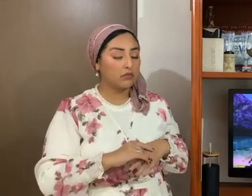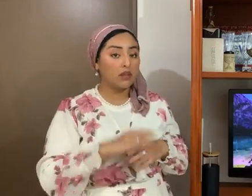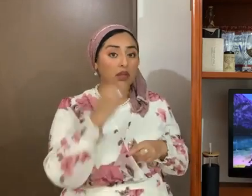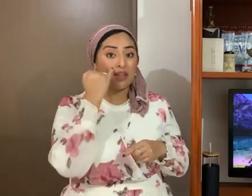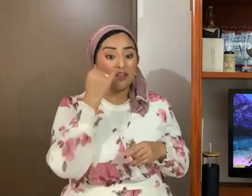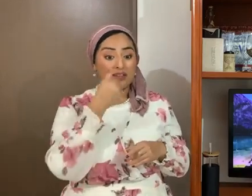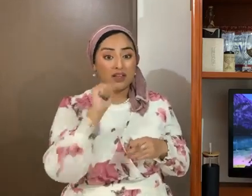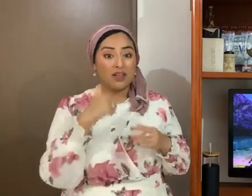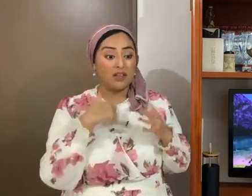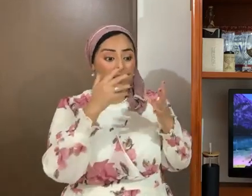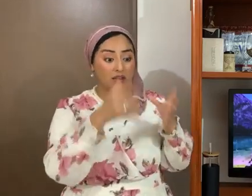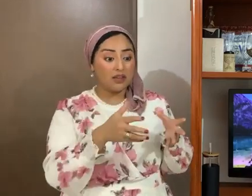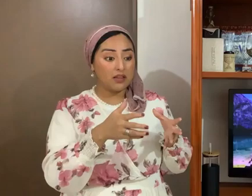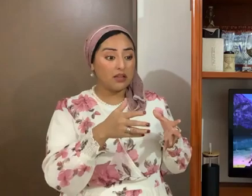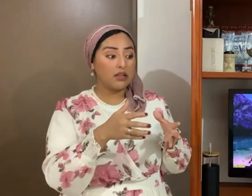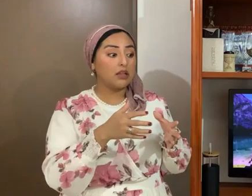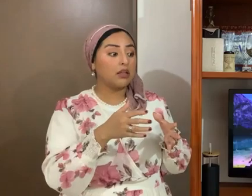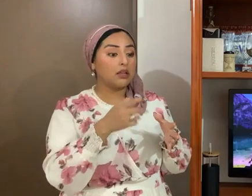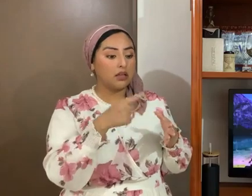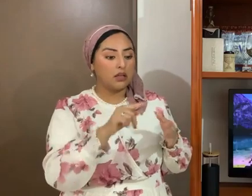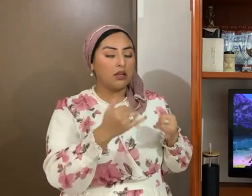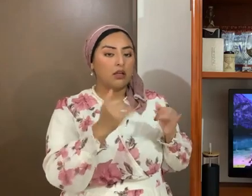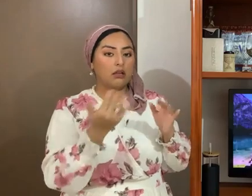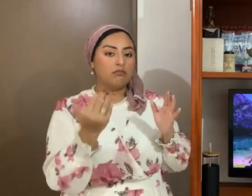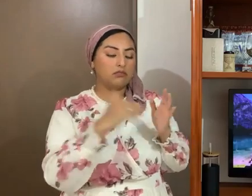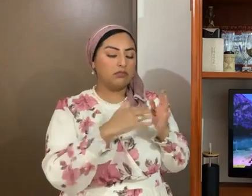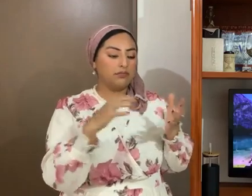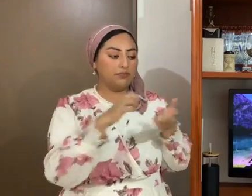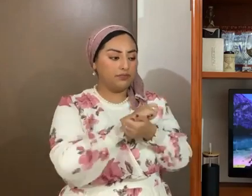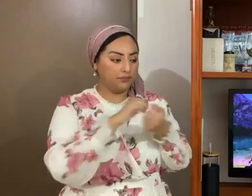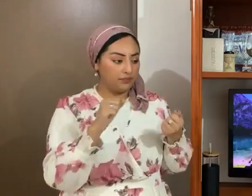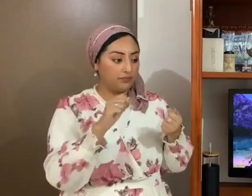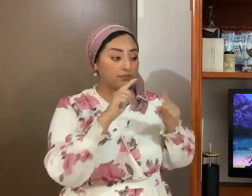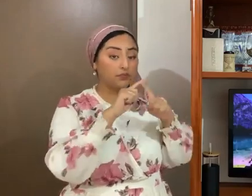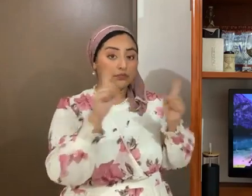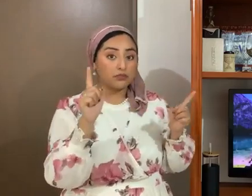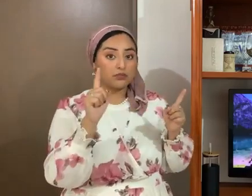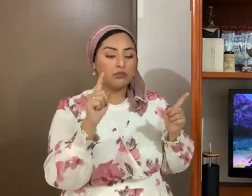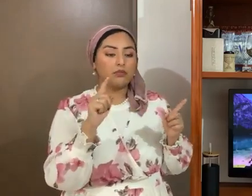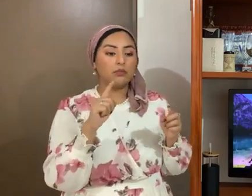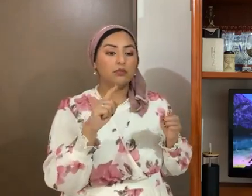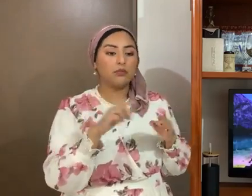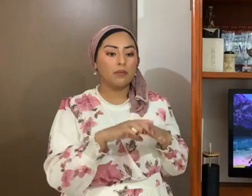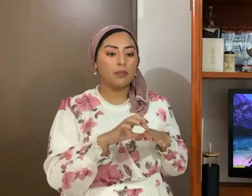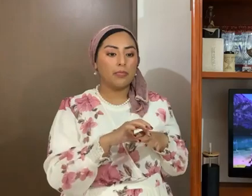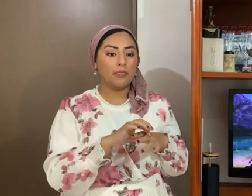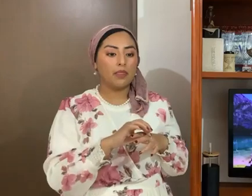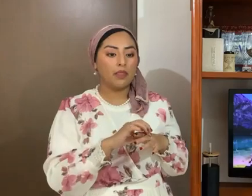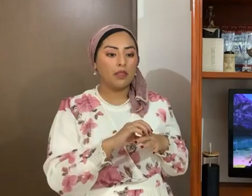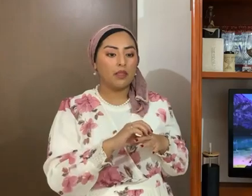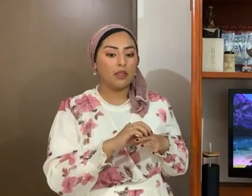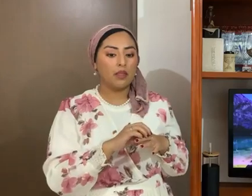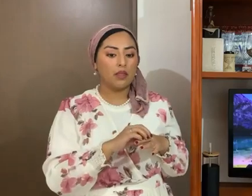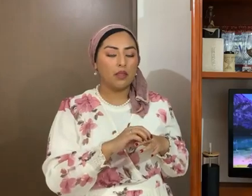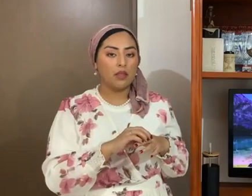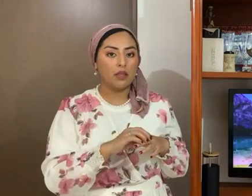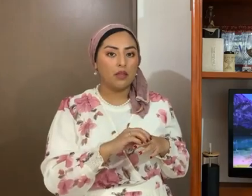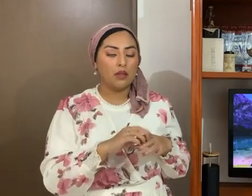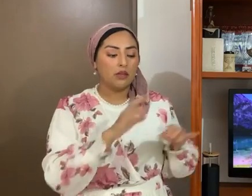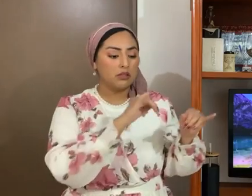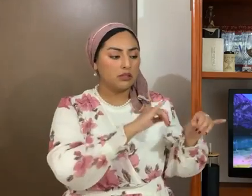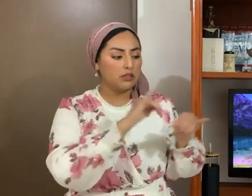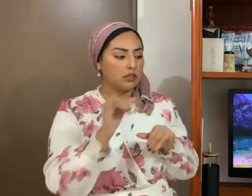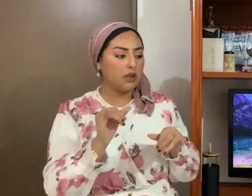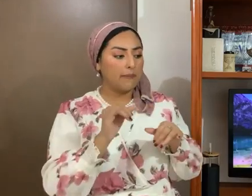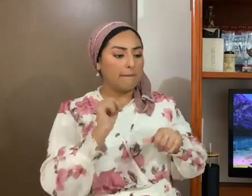si quedare aún en ella la 10ª parte, ésta volverá a ser destruida. Pero como el roble y la encina que al ser cortados, aunque del tronco, así será el